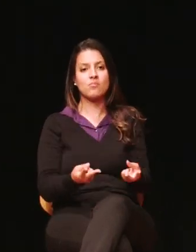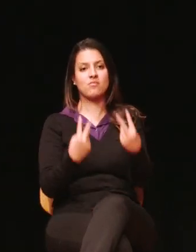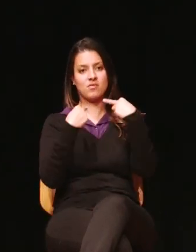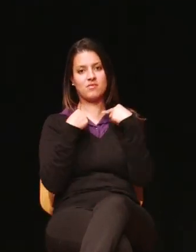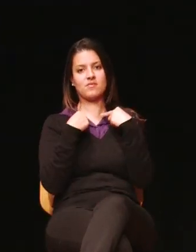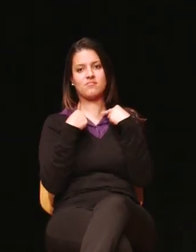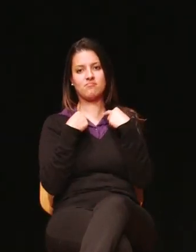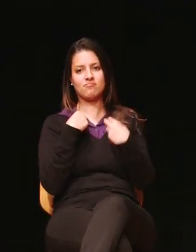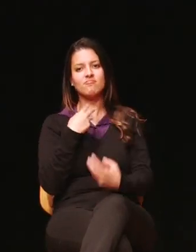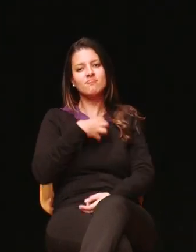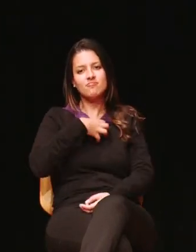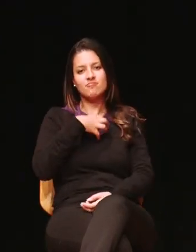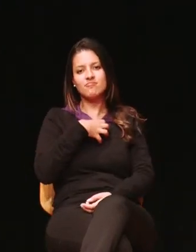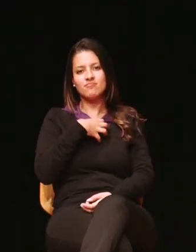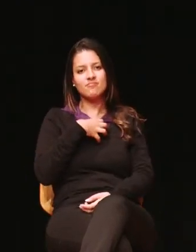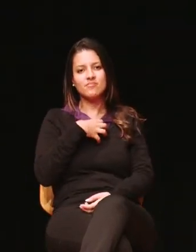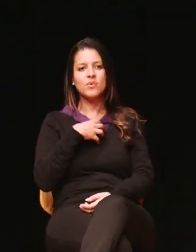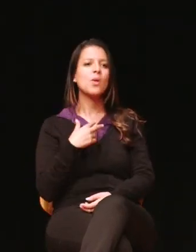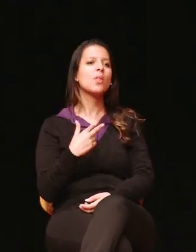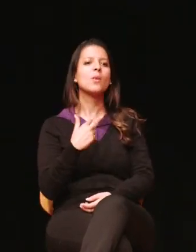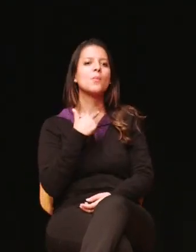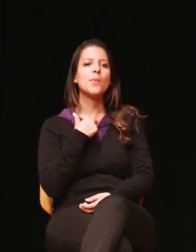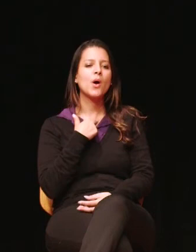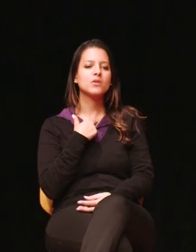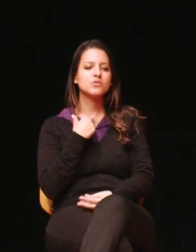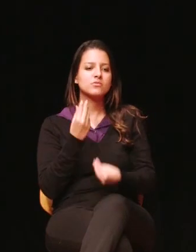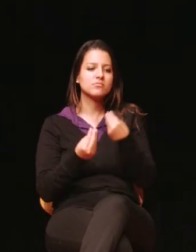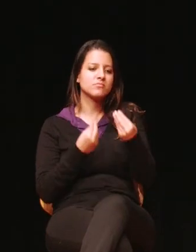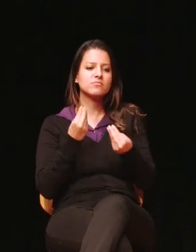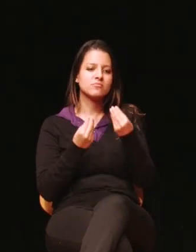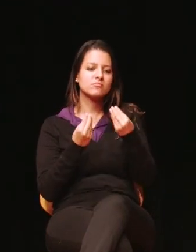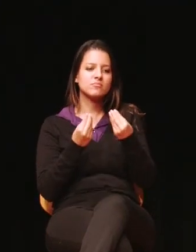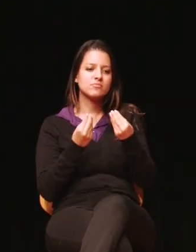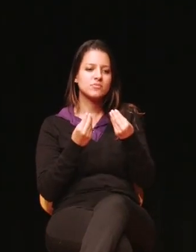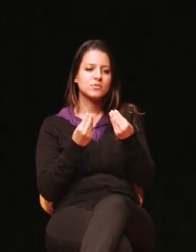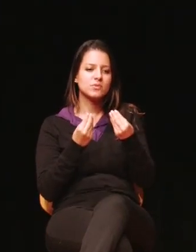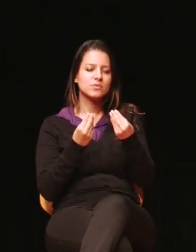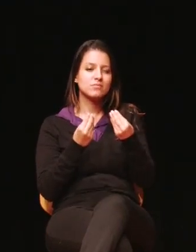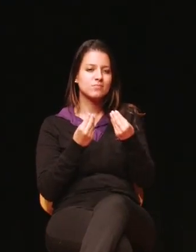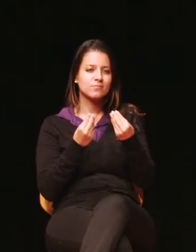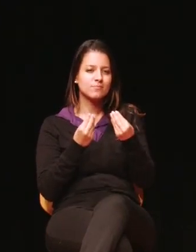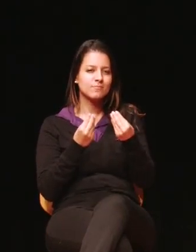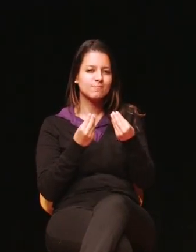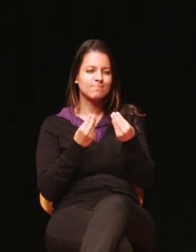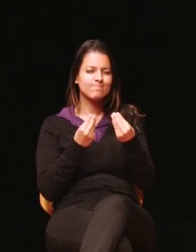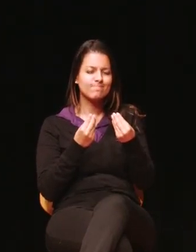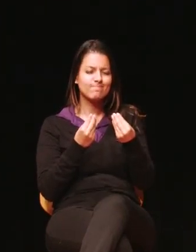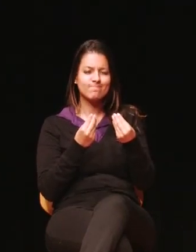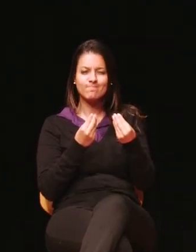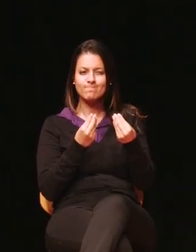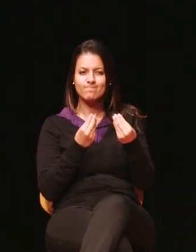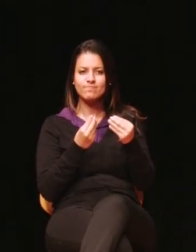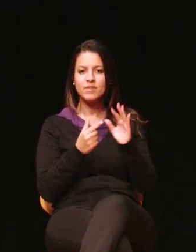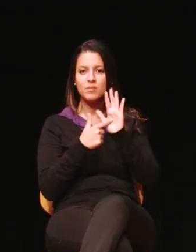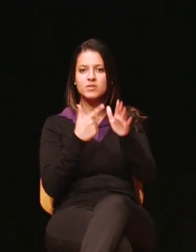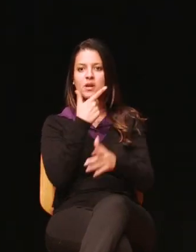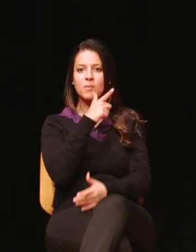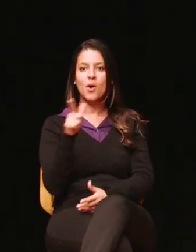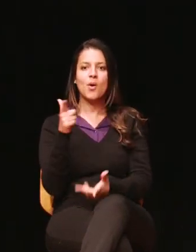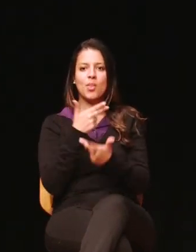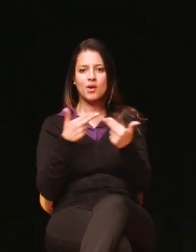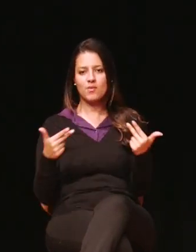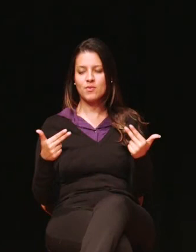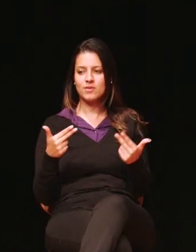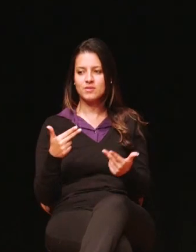de alguma forma. Não pode ser visto por um adulto assim. Cioè, ele deve ser visto probabilmente di una altra forma.